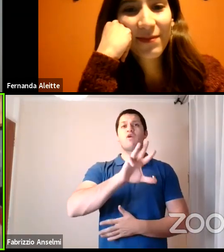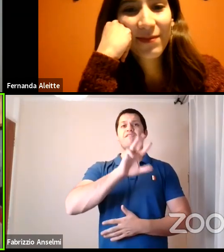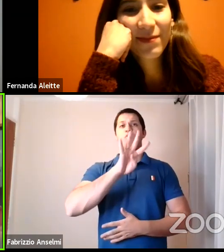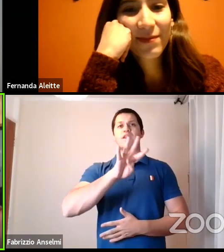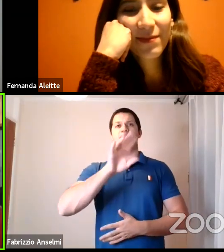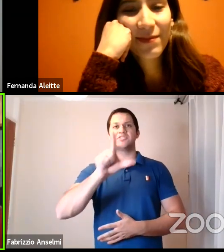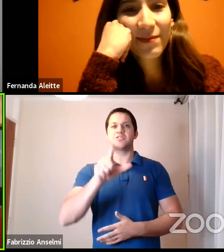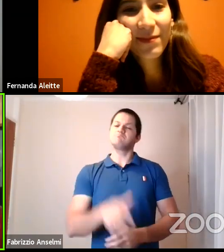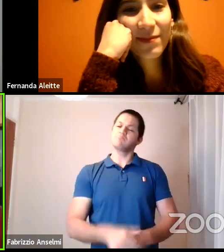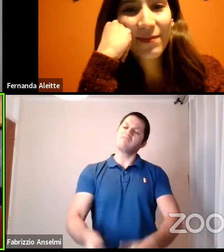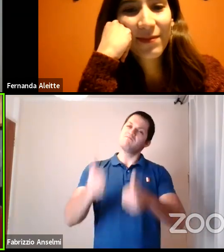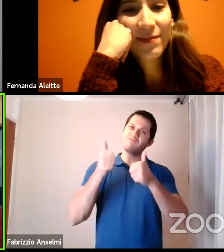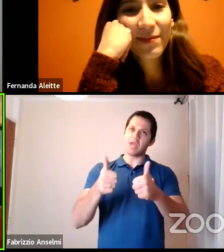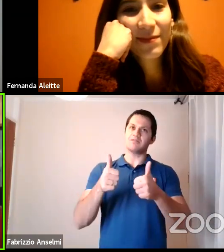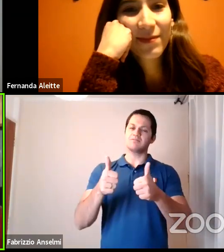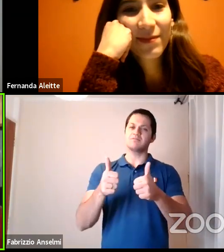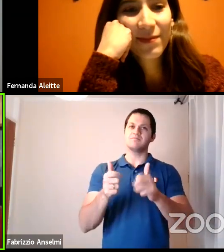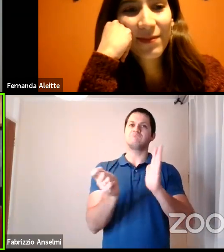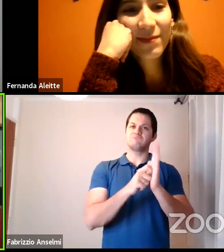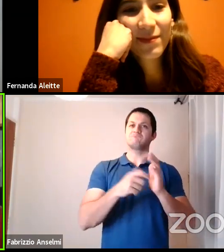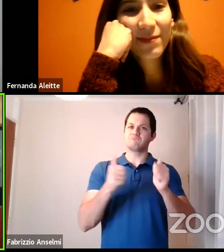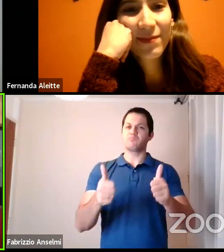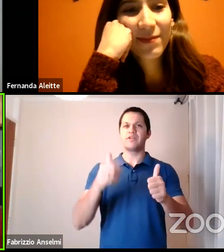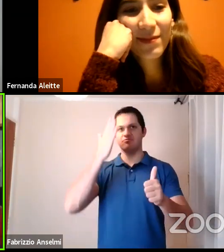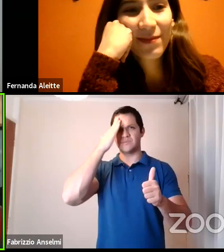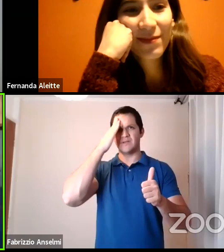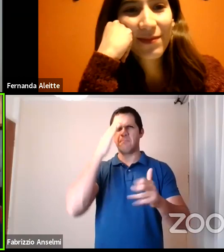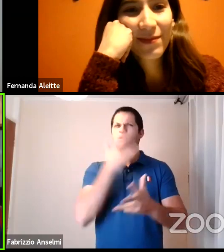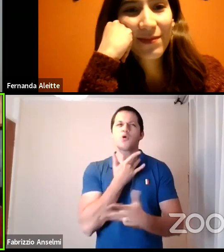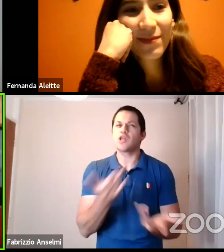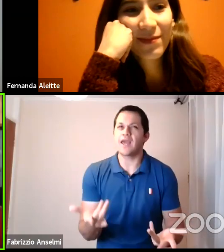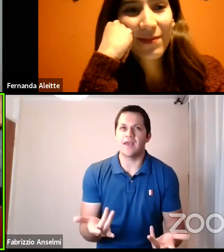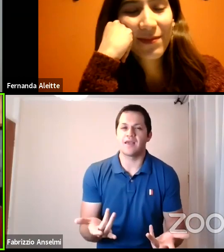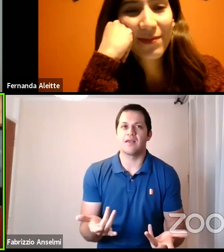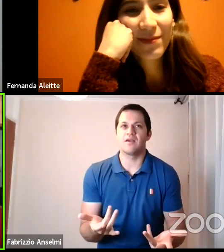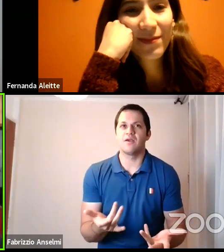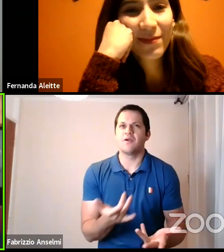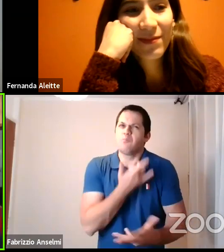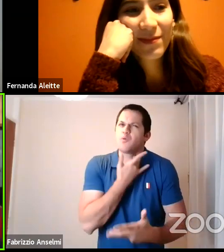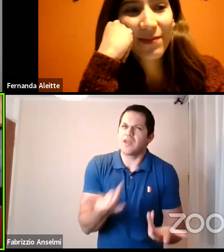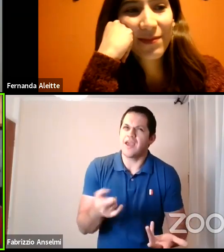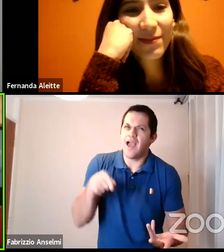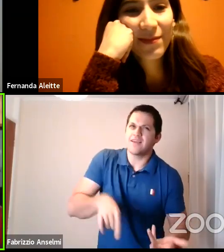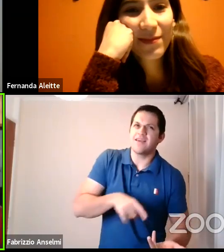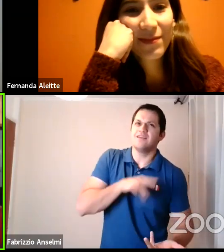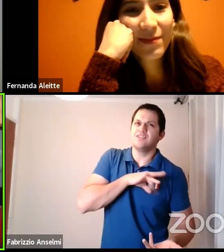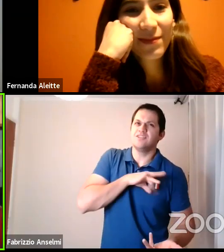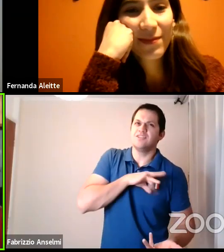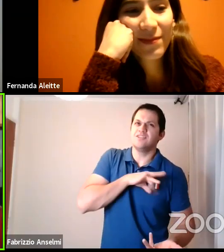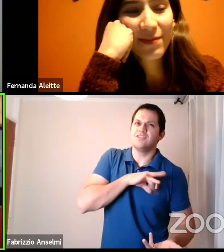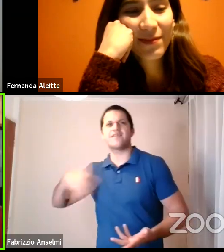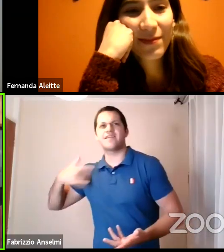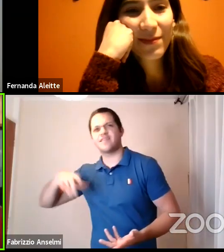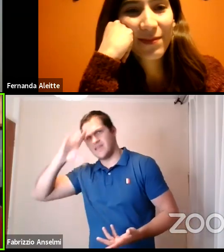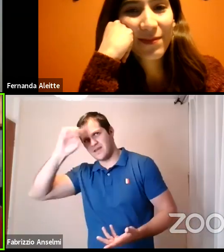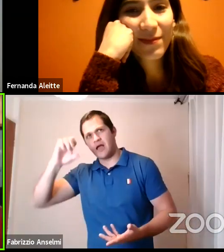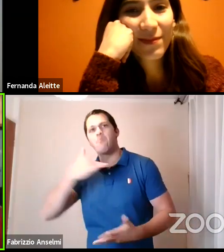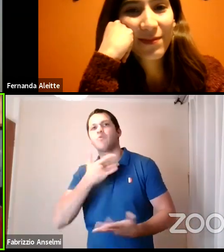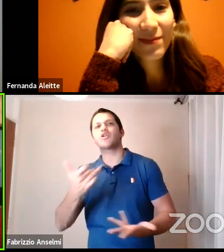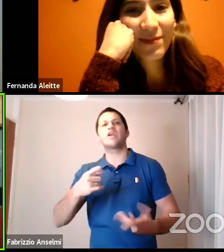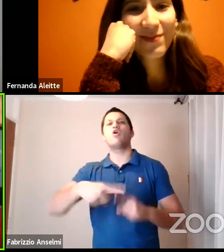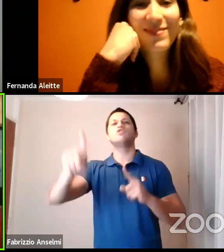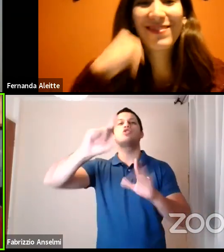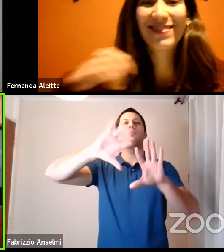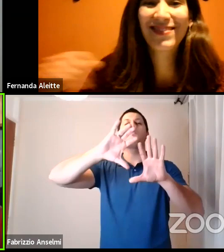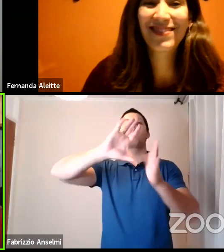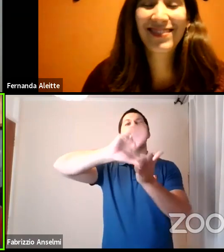se le ocurrió? ¿Y por qué solamente Chile y Argentina? ¿Por qué ningún otro país del mundo? ¿Por qué somos tan originales? ¿Ya? ¿Qué hay de distinto aquí que no sucede